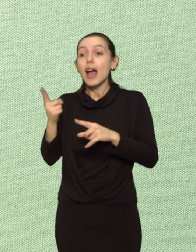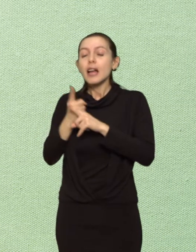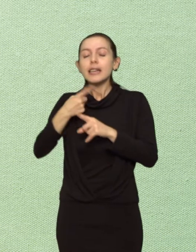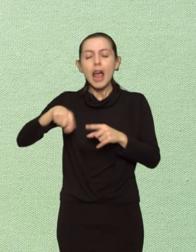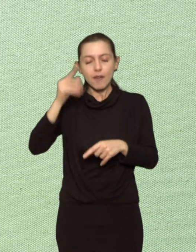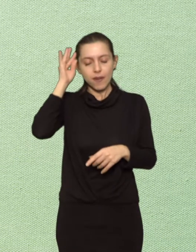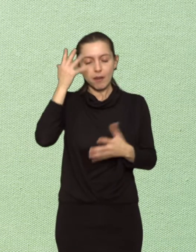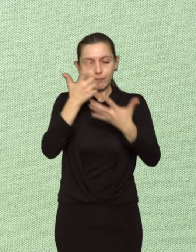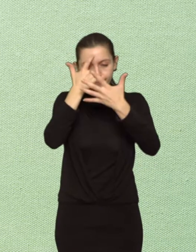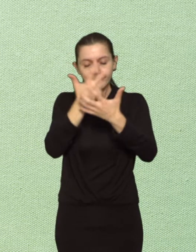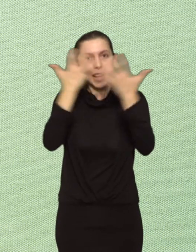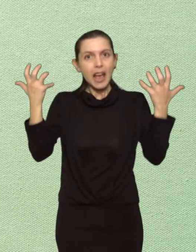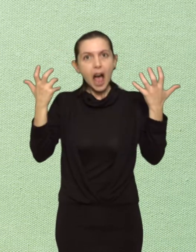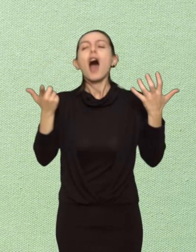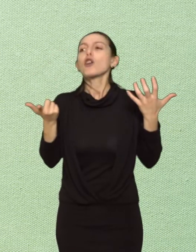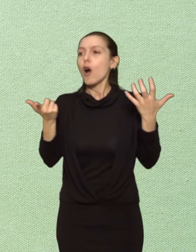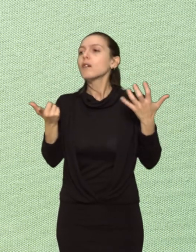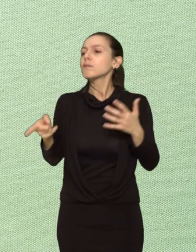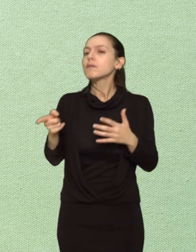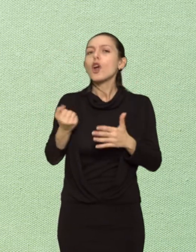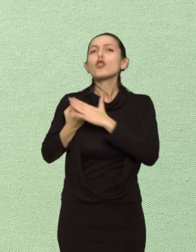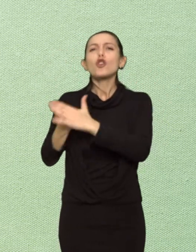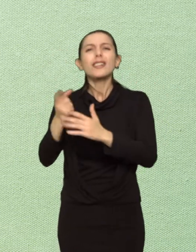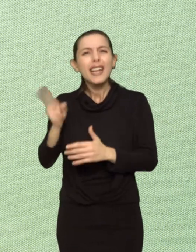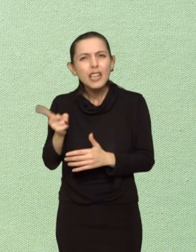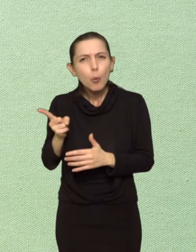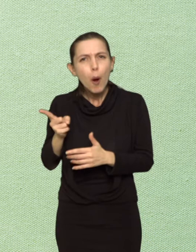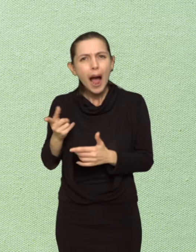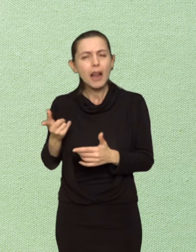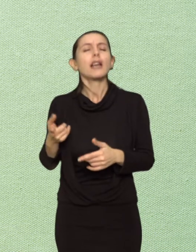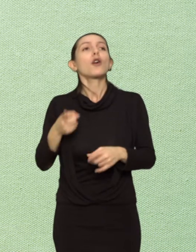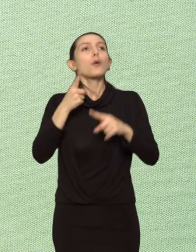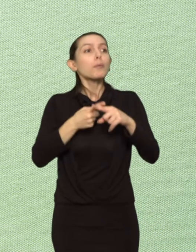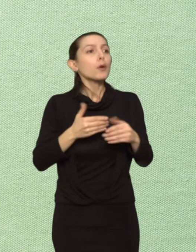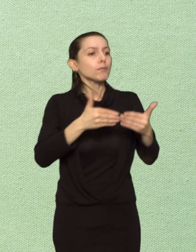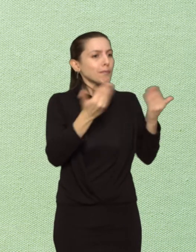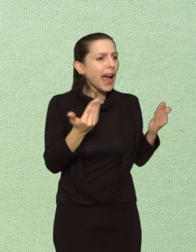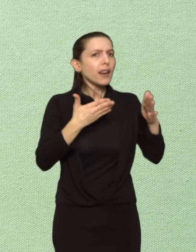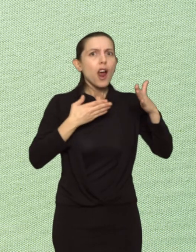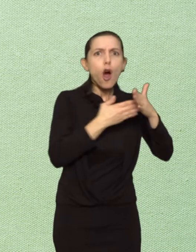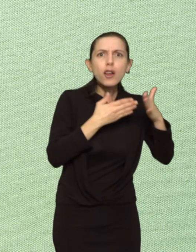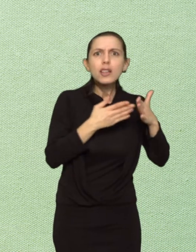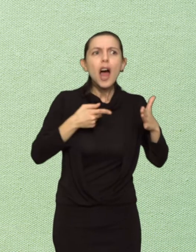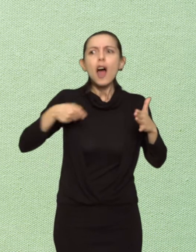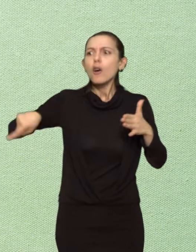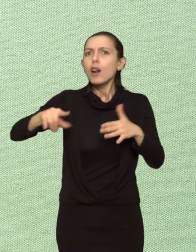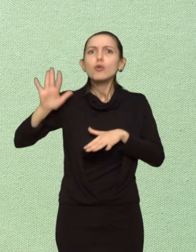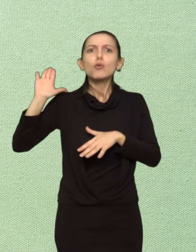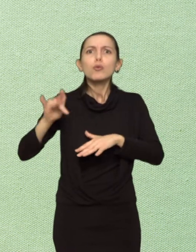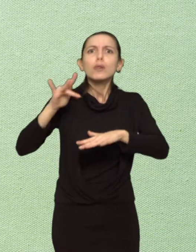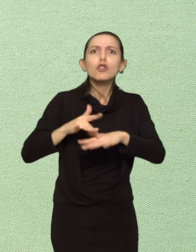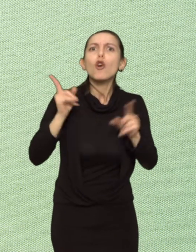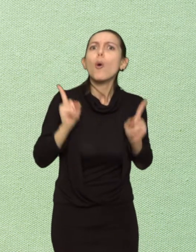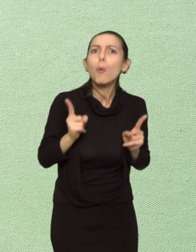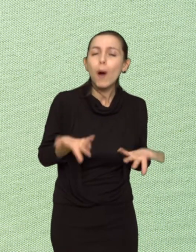siano i sostegni, su quali barriere, ostacoli e discriminazioni le persone vivono. In più c'è